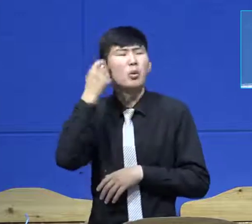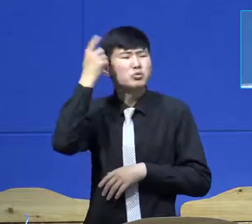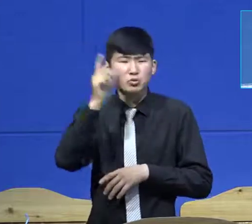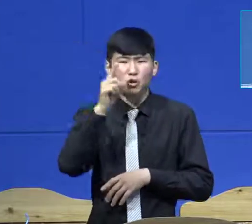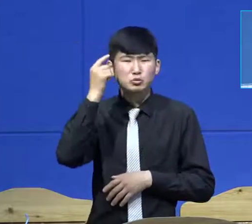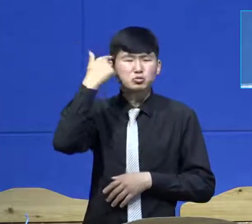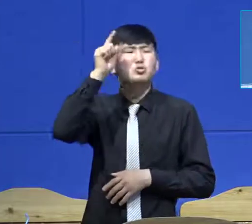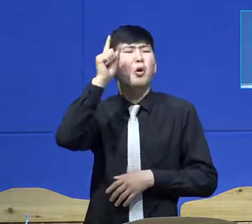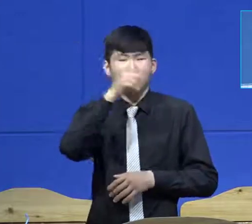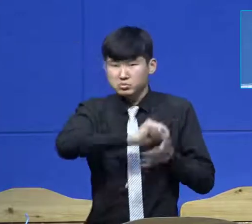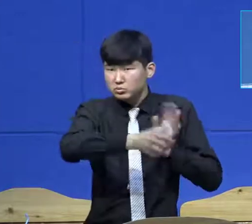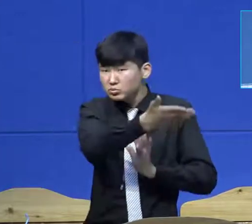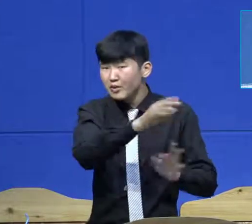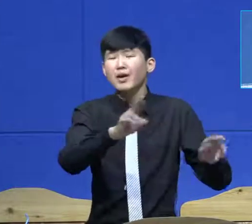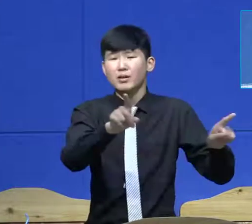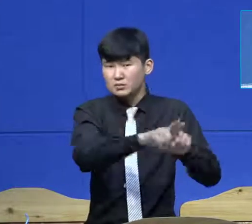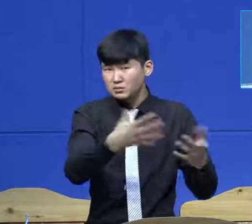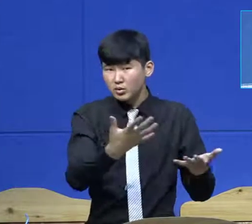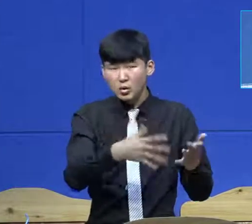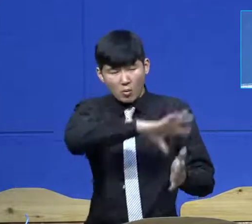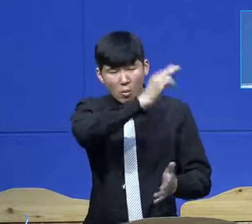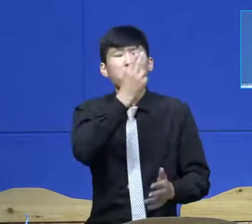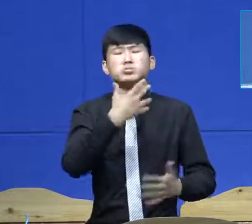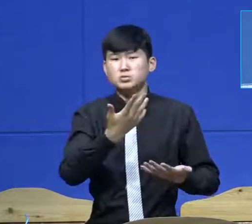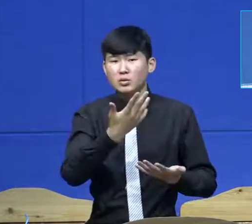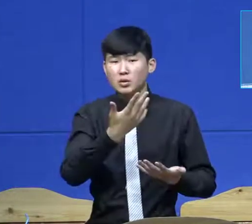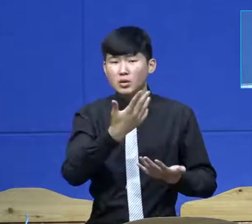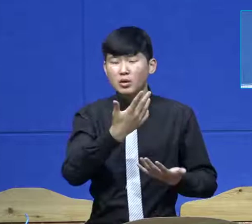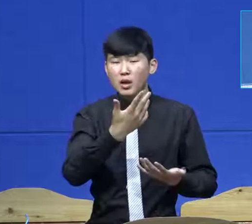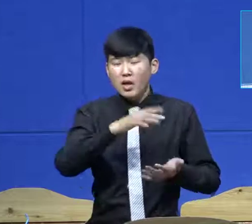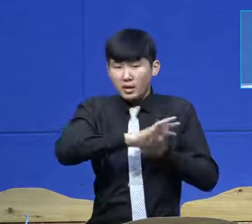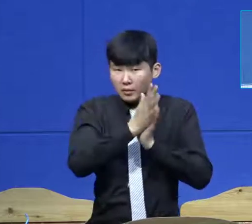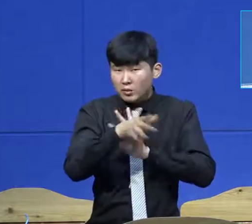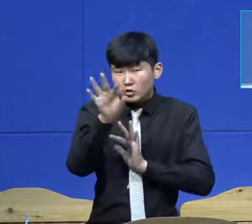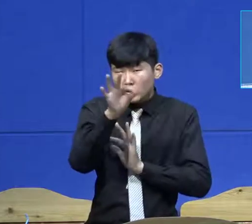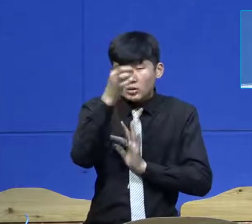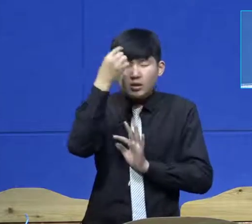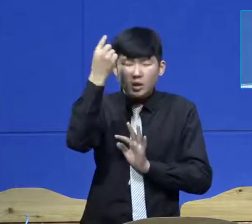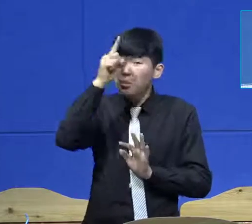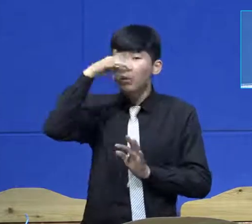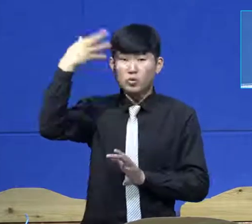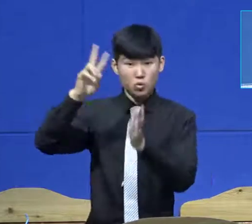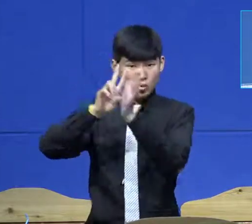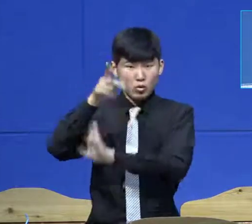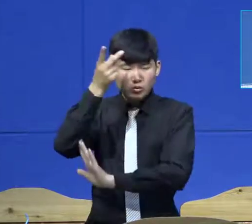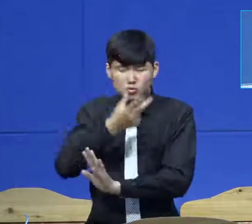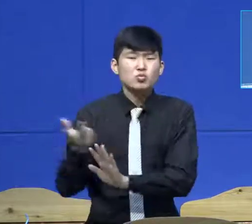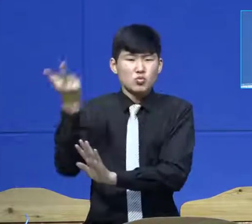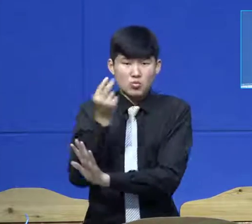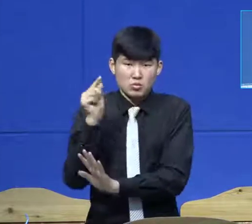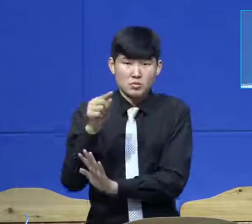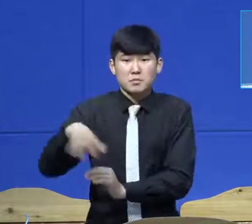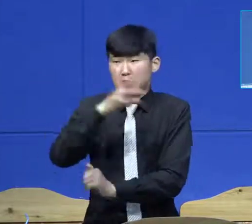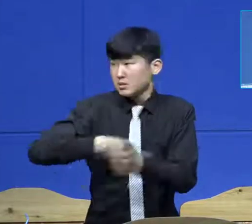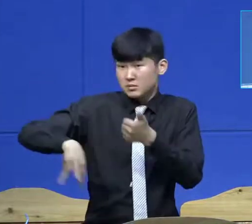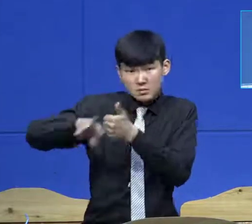худал хуурмаг. Гэхдээ бурхны үгэл царгаан зүүнэн. Бид нар тэр гайхалтай сайн мэдээг тарааж